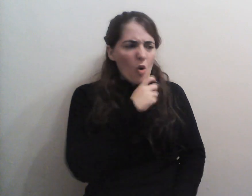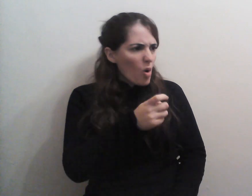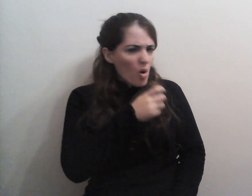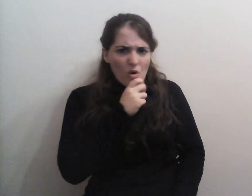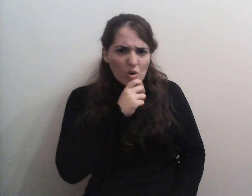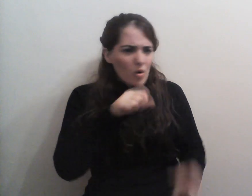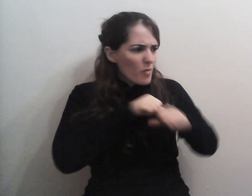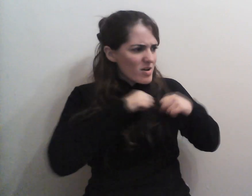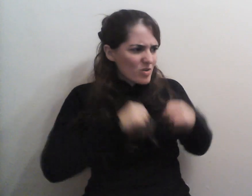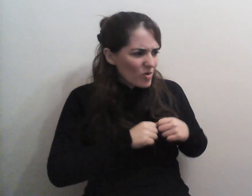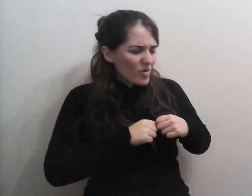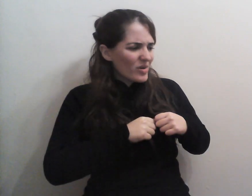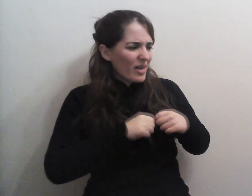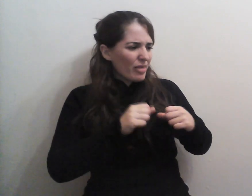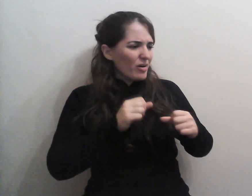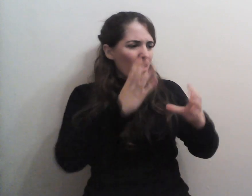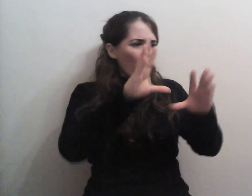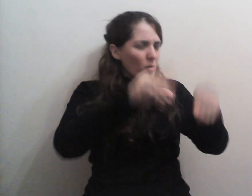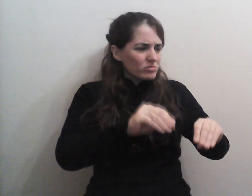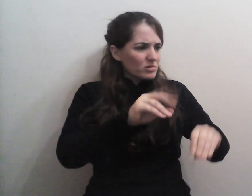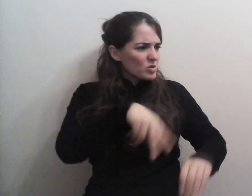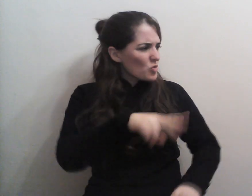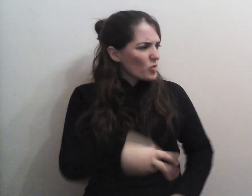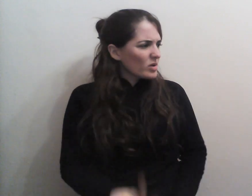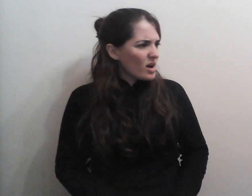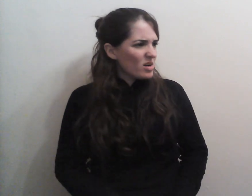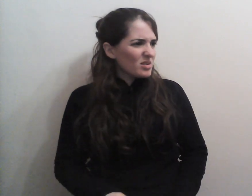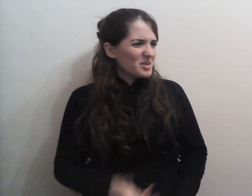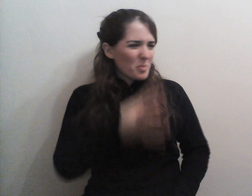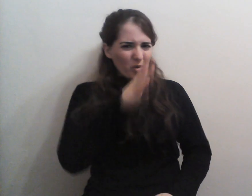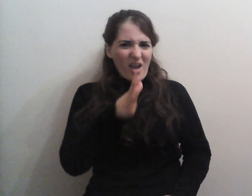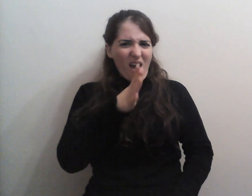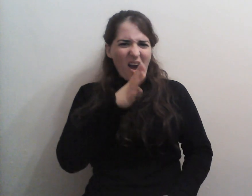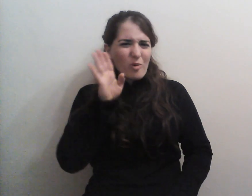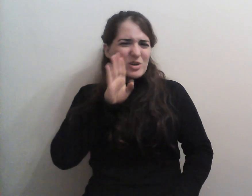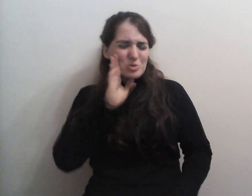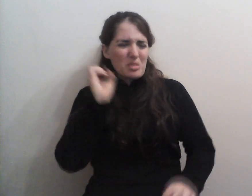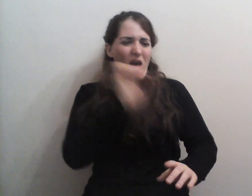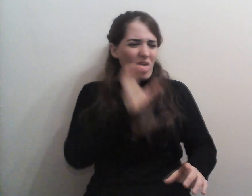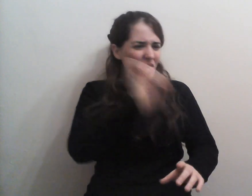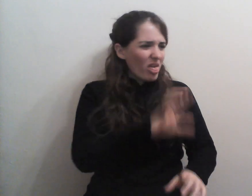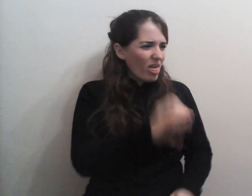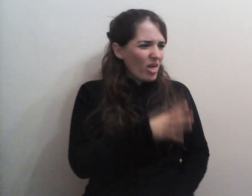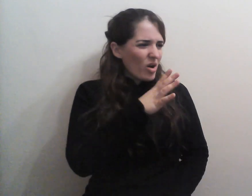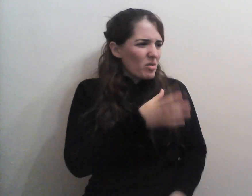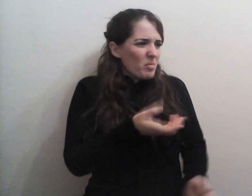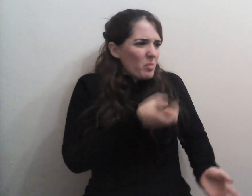del creyente no se venga para abajo a la luz de tanta agua sucia y podrida? Y el predicador dice a Cristian: ven